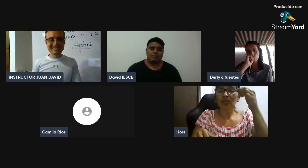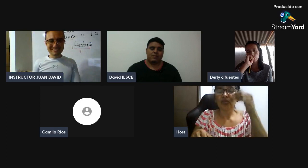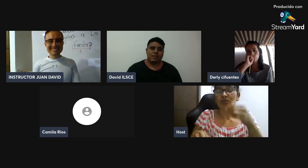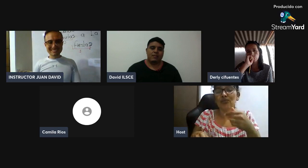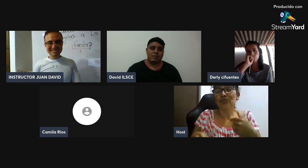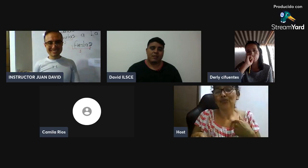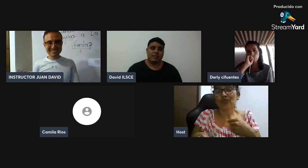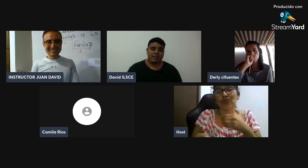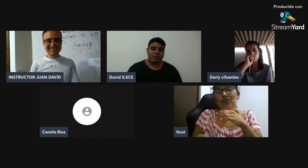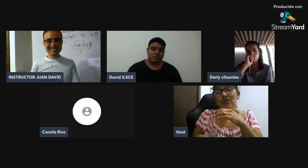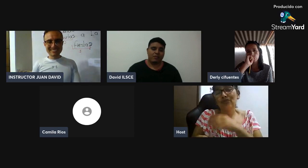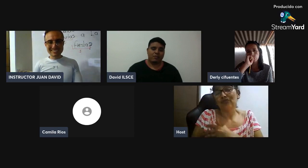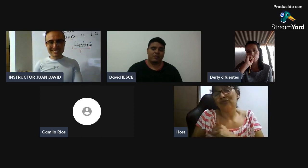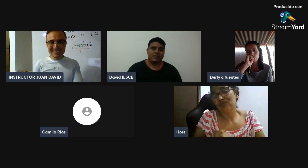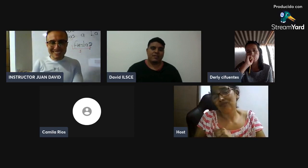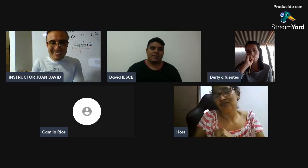si se puede hacer de dos formas